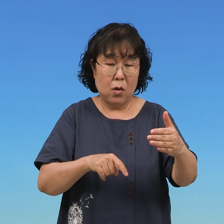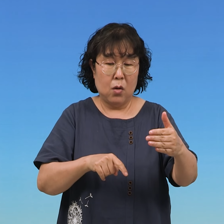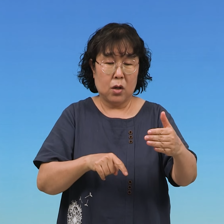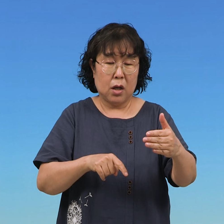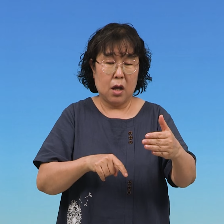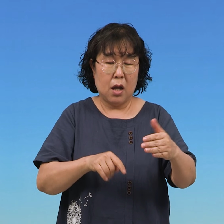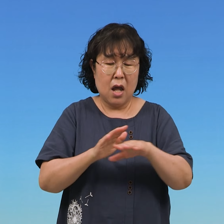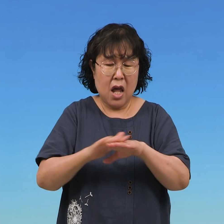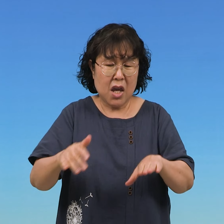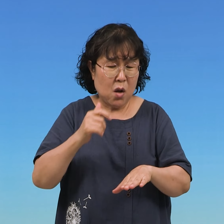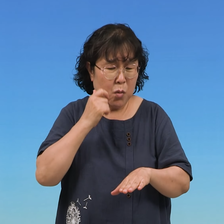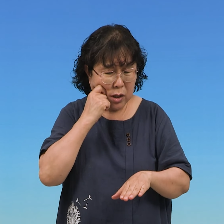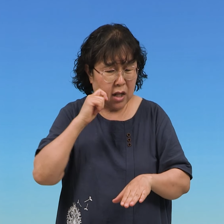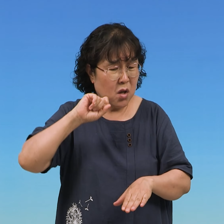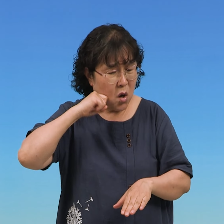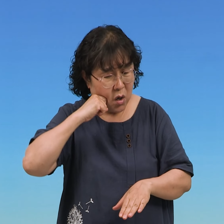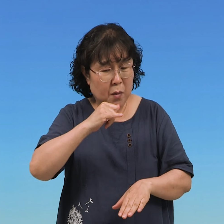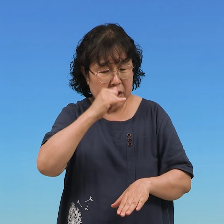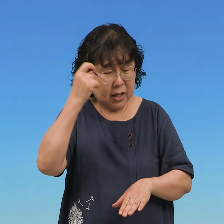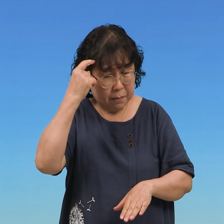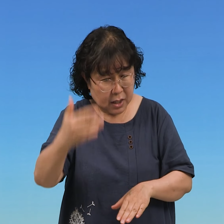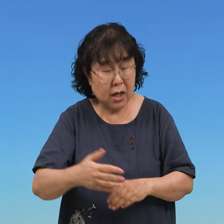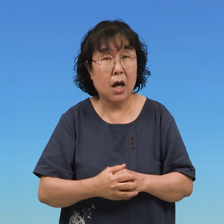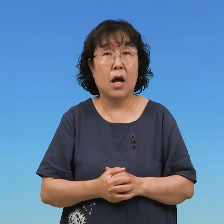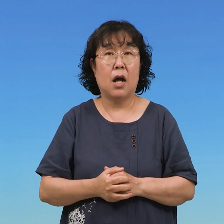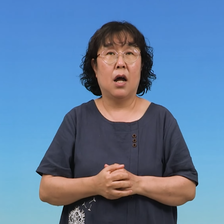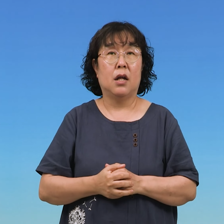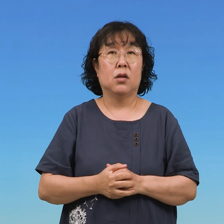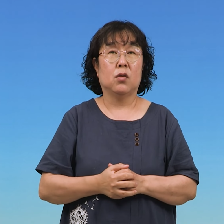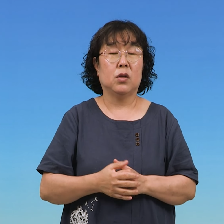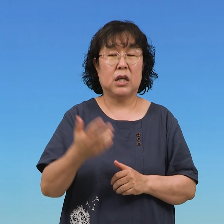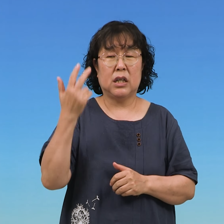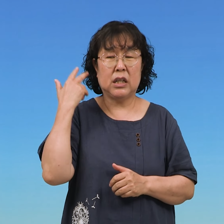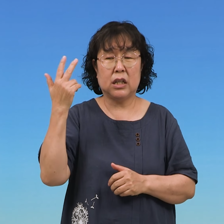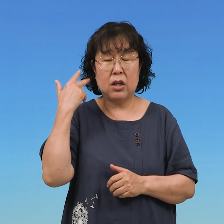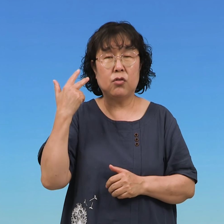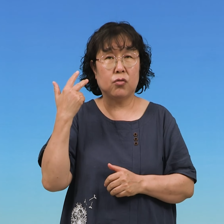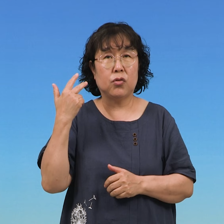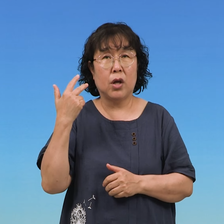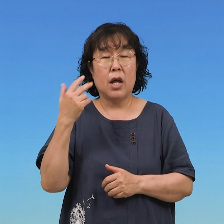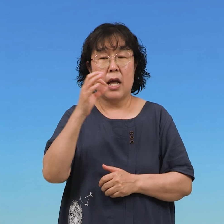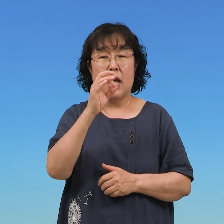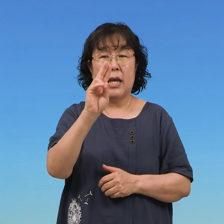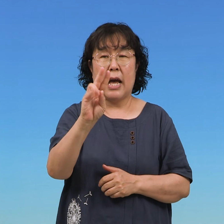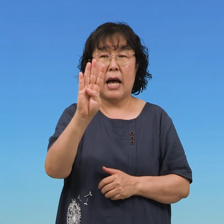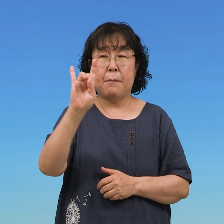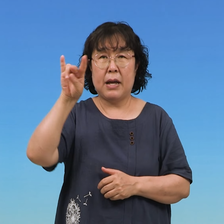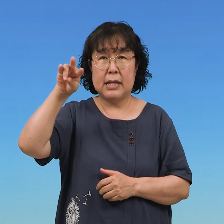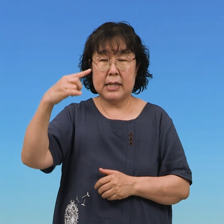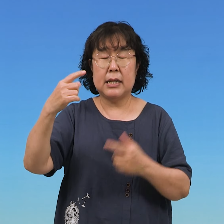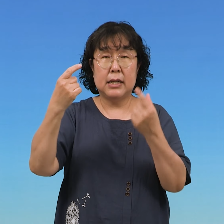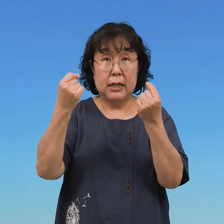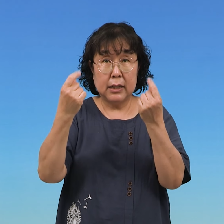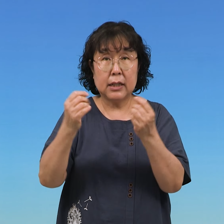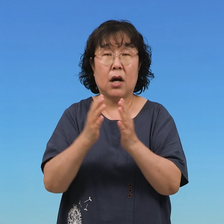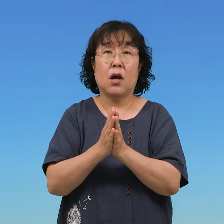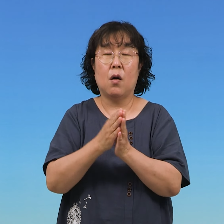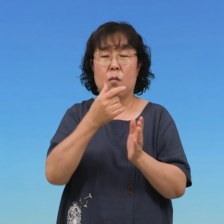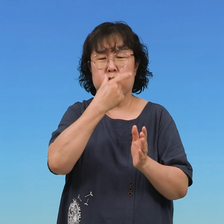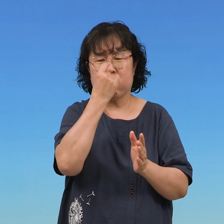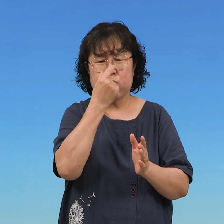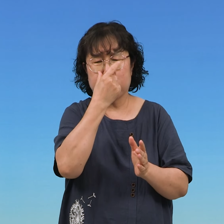어려움이 있습니까? 여러분의 내면에 지난주 살펴본 야베스처럼 근원적으로 날 때부터 해결이 안 된